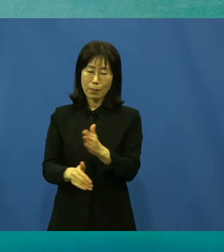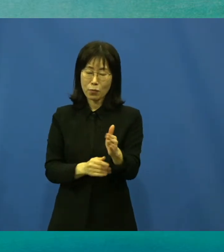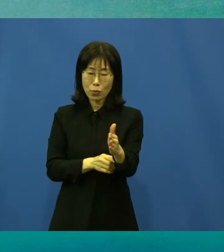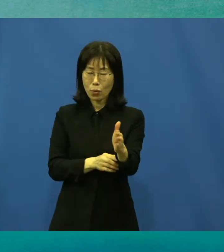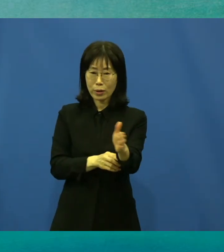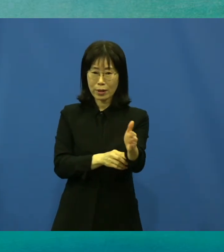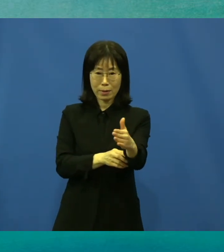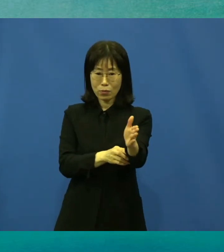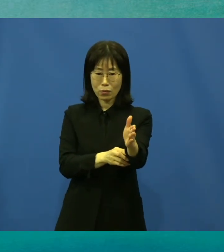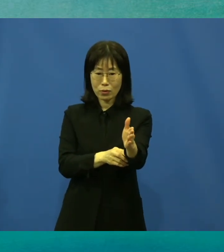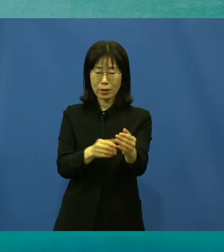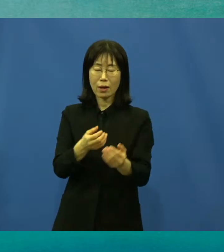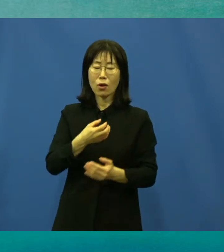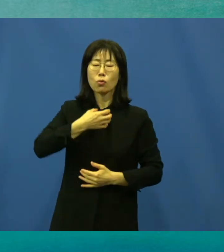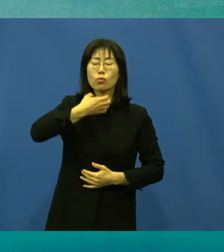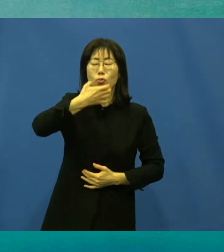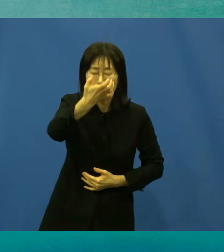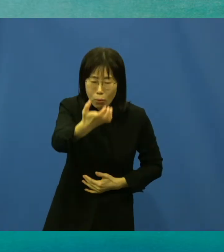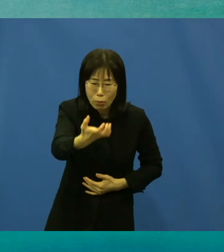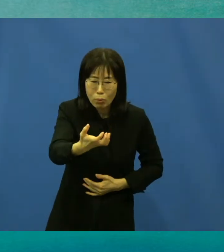물고기가 토했습니다.